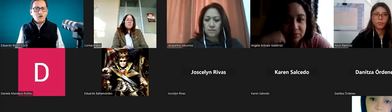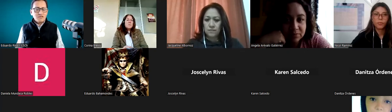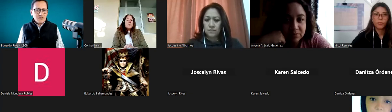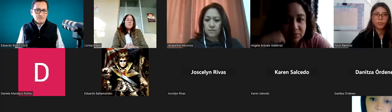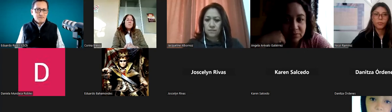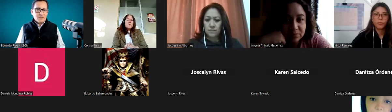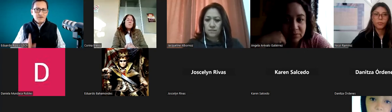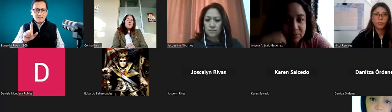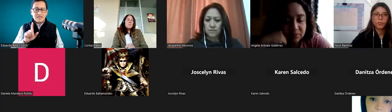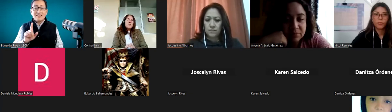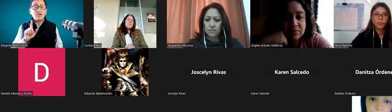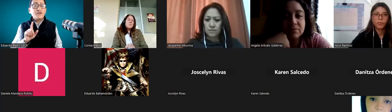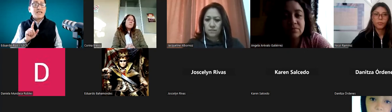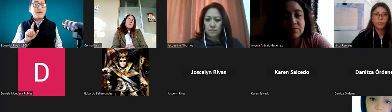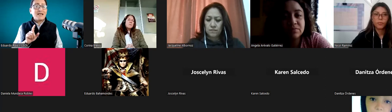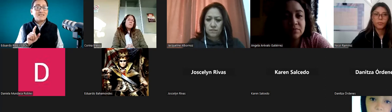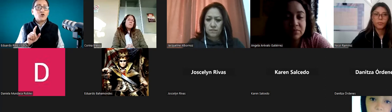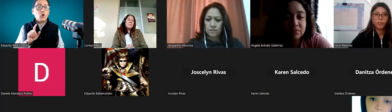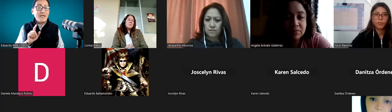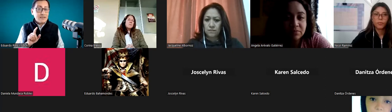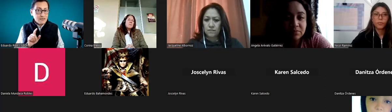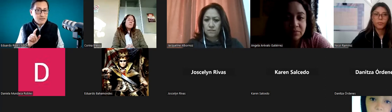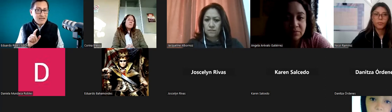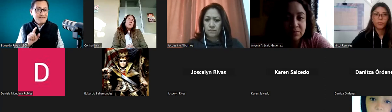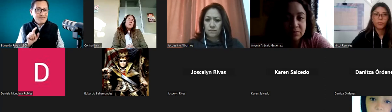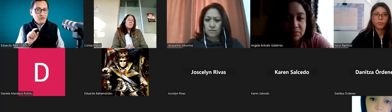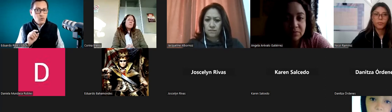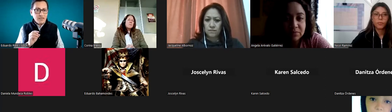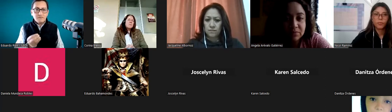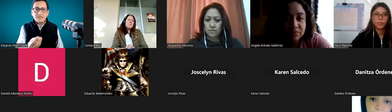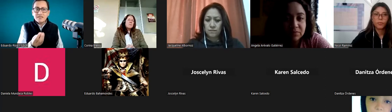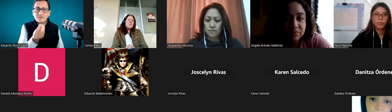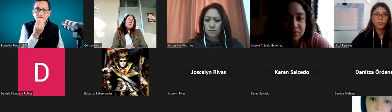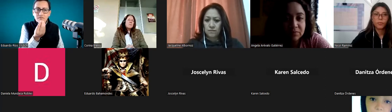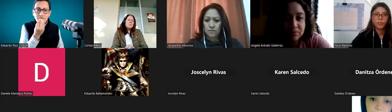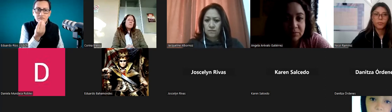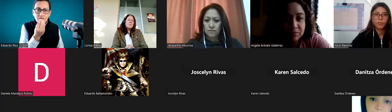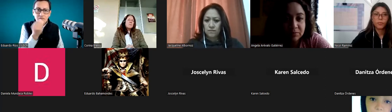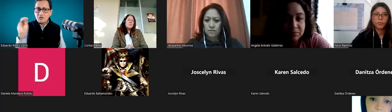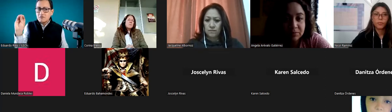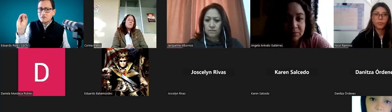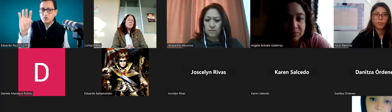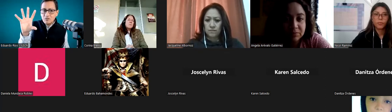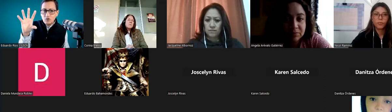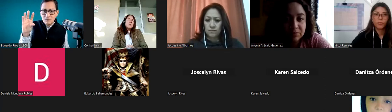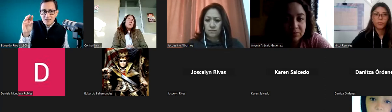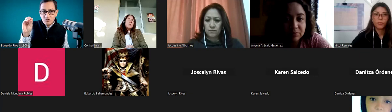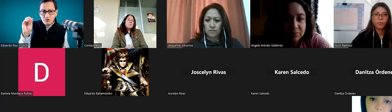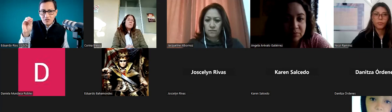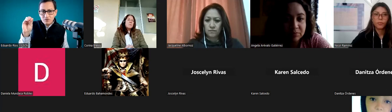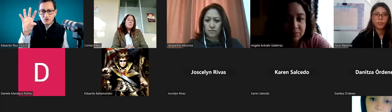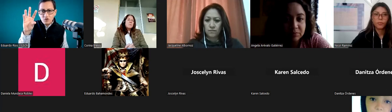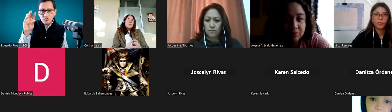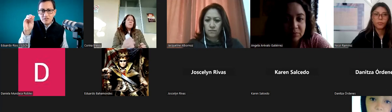Yo puedo decir, fíjense, la seña oficial para decir comer, el verbo comer, es así. Juntamos nuestras